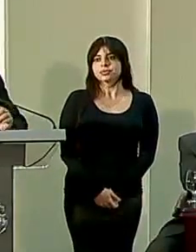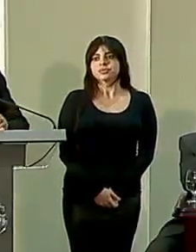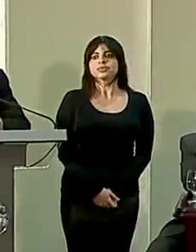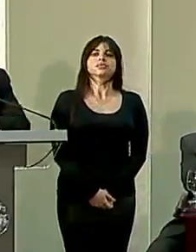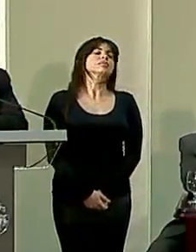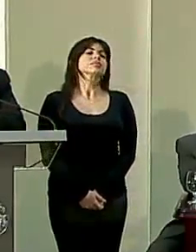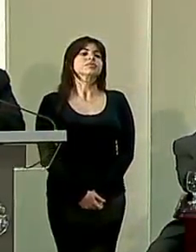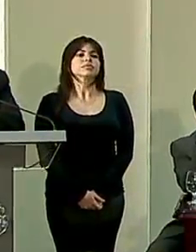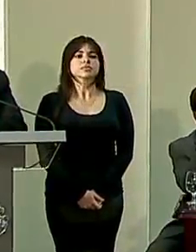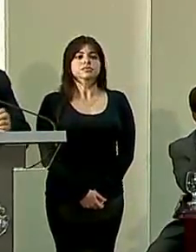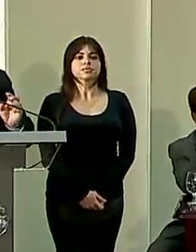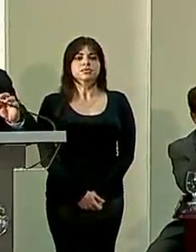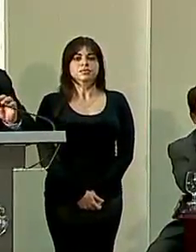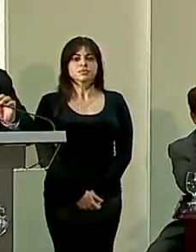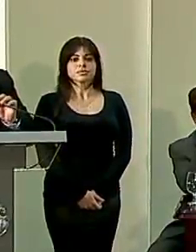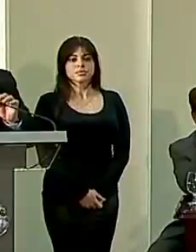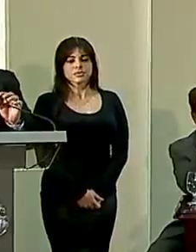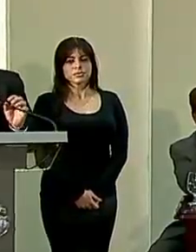Bueno,